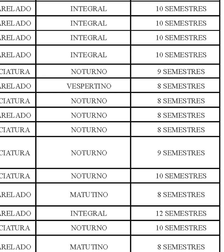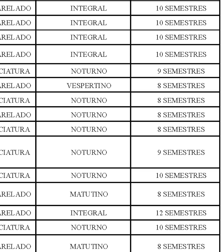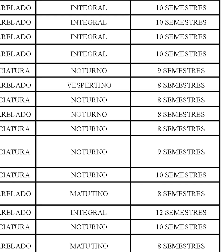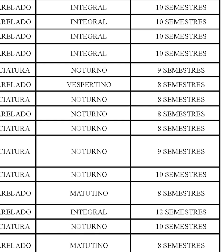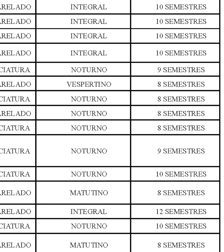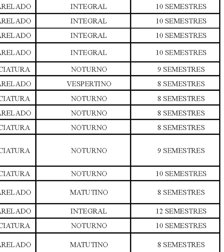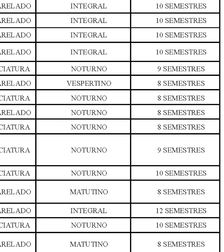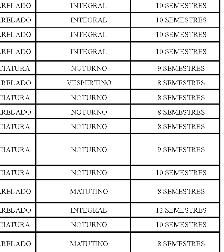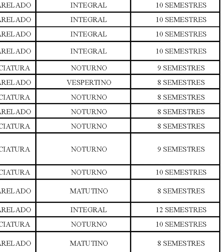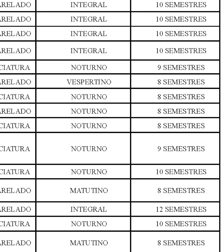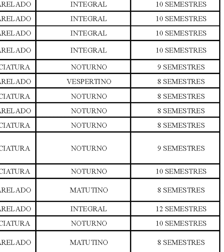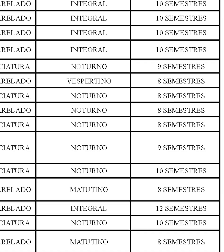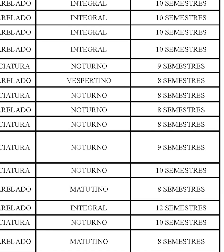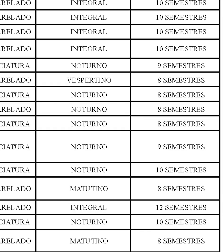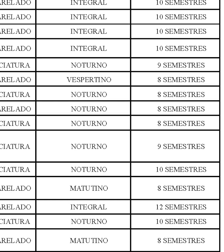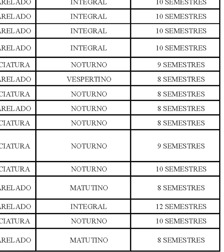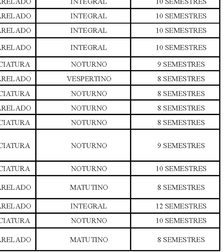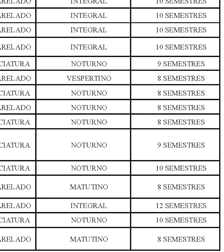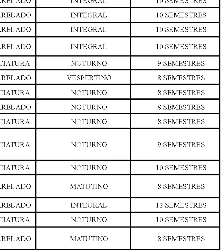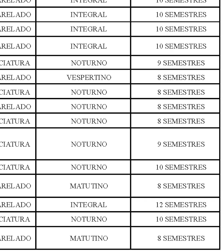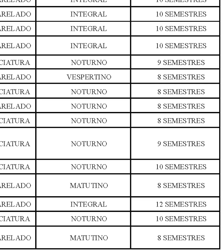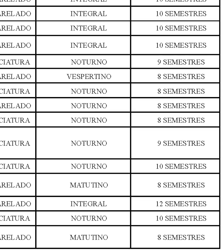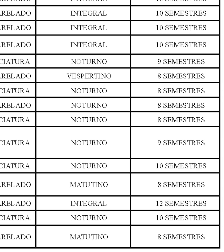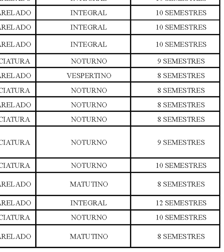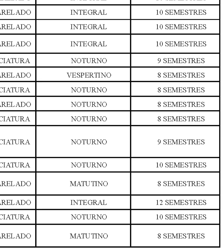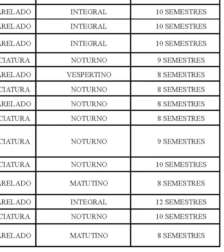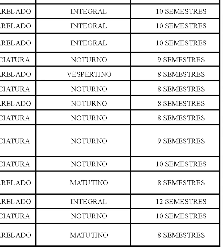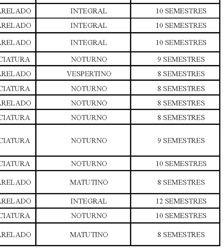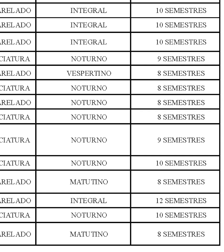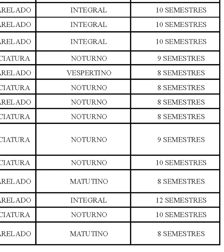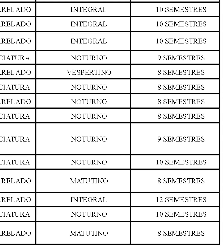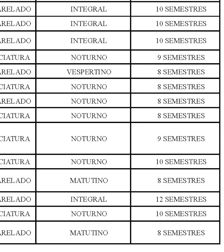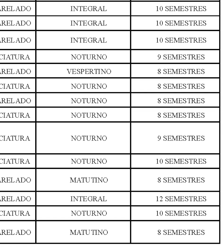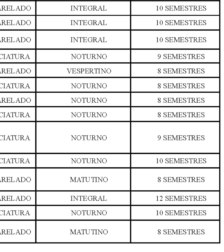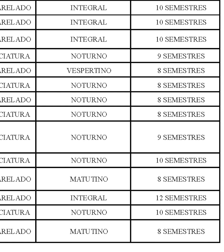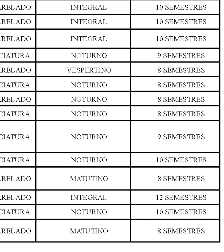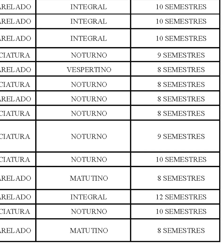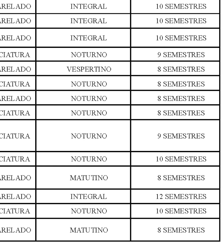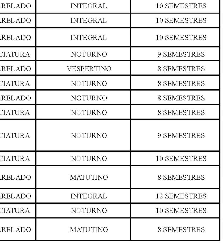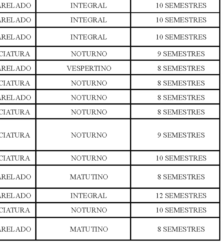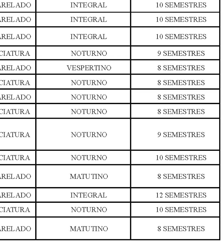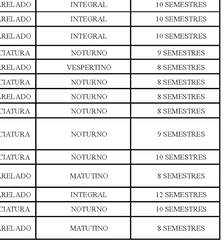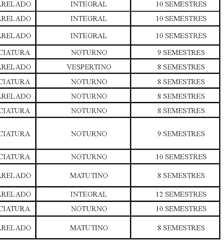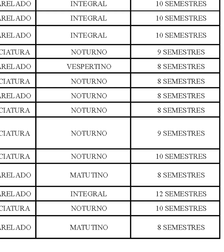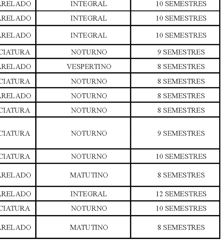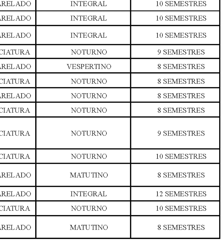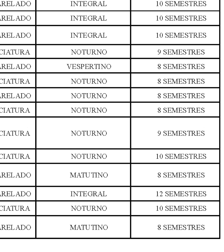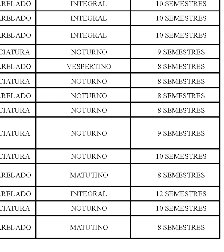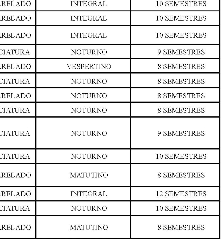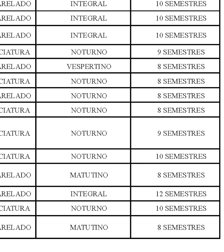letras, bacharelado, matutino, 8 semestres. Medicina, bacharelado,